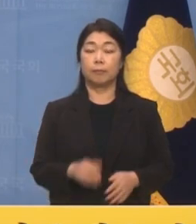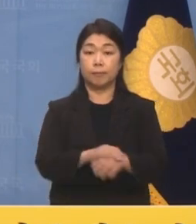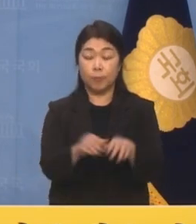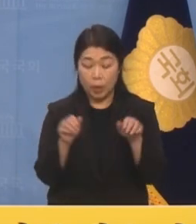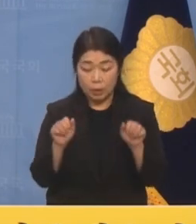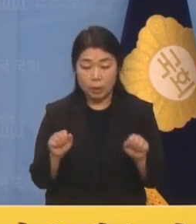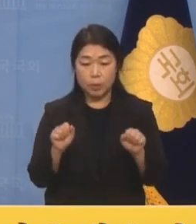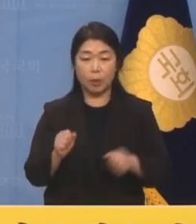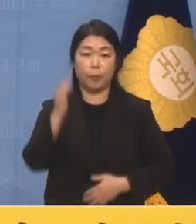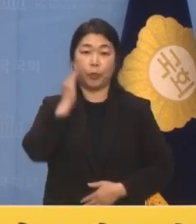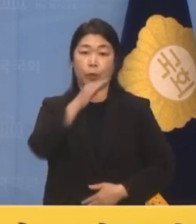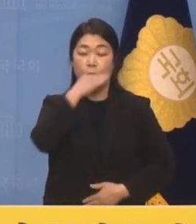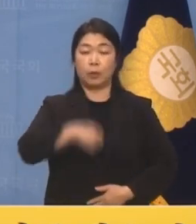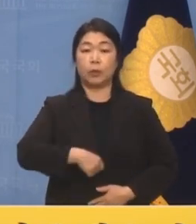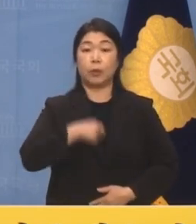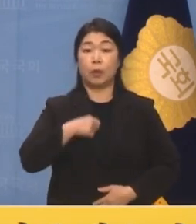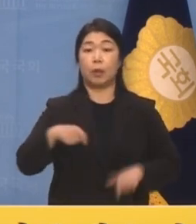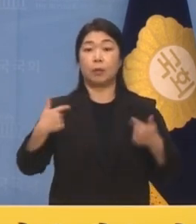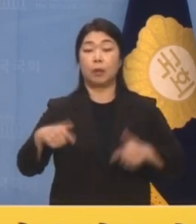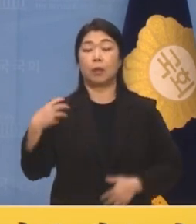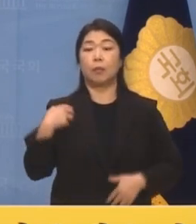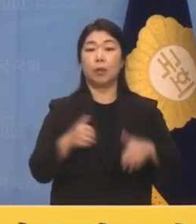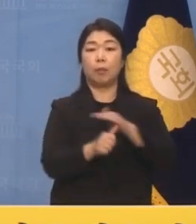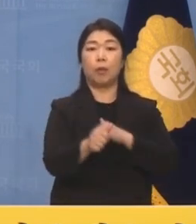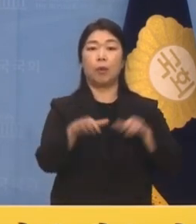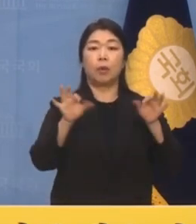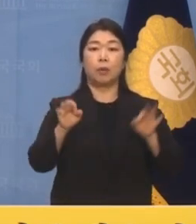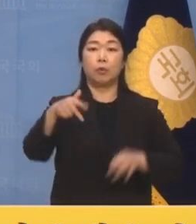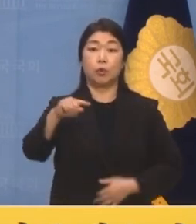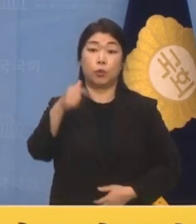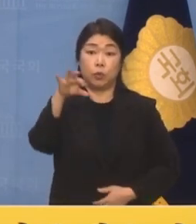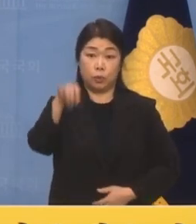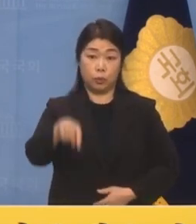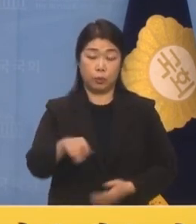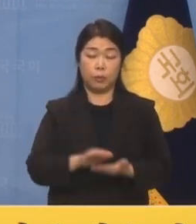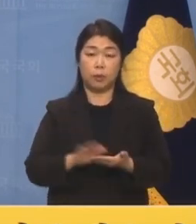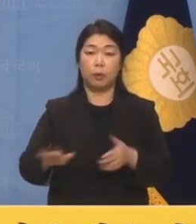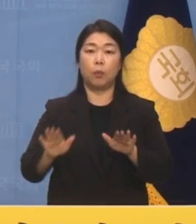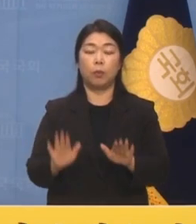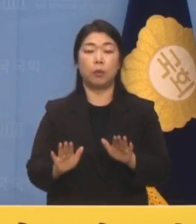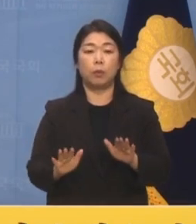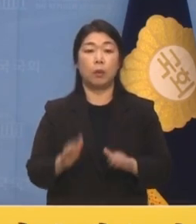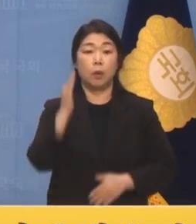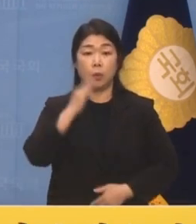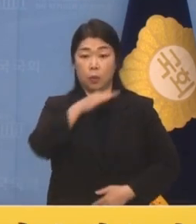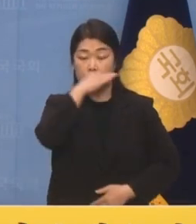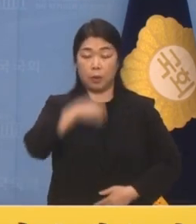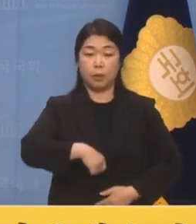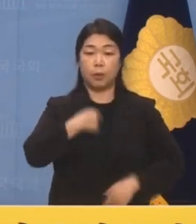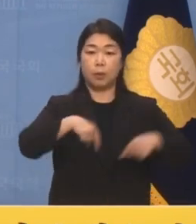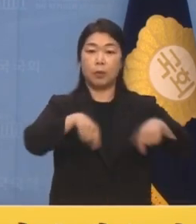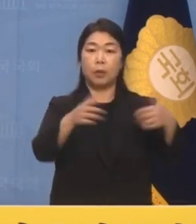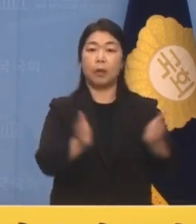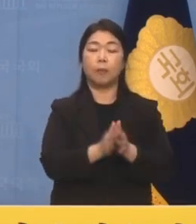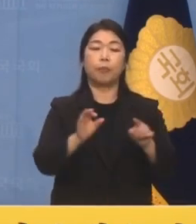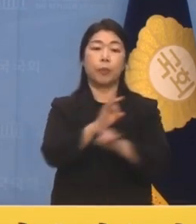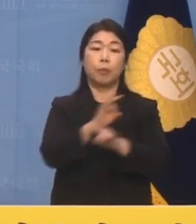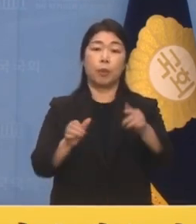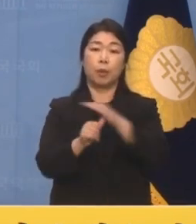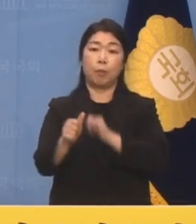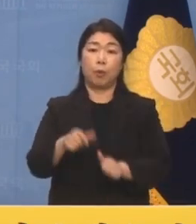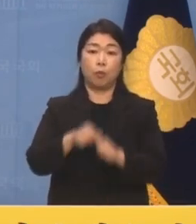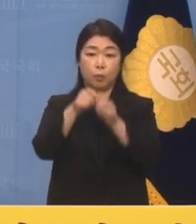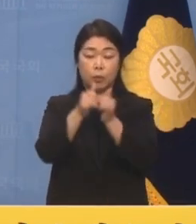안녕하십니까. 녹색정의당 상임대표 김진우입니다. 오늘 녹색정의당의 비례대표 후보 명단에 관해서